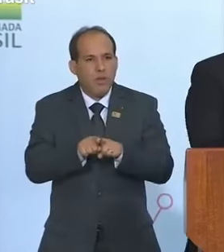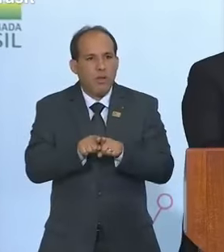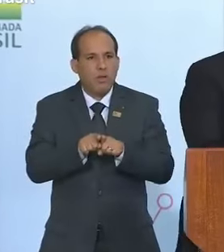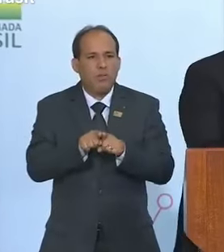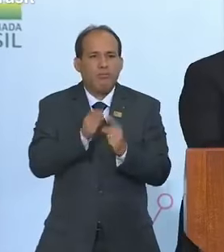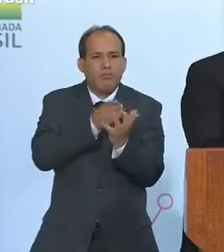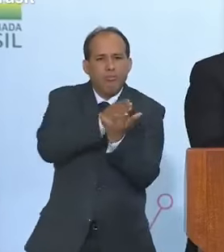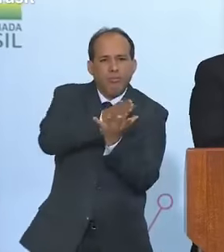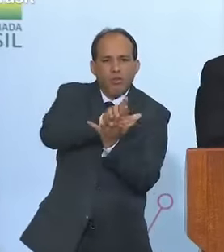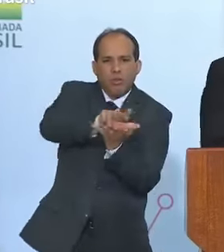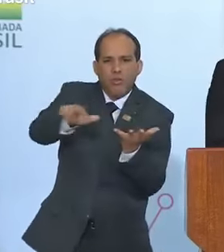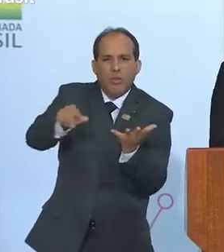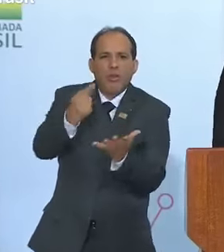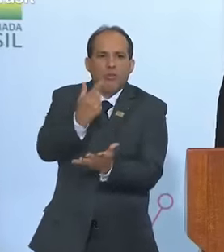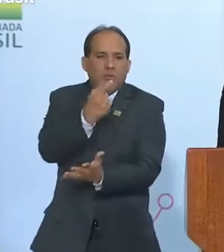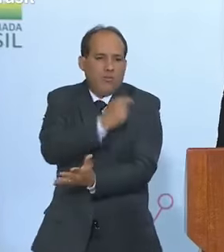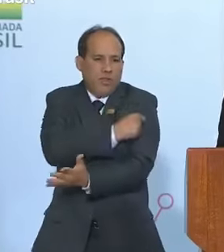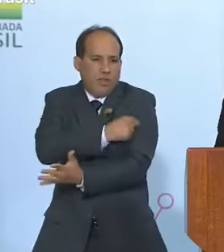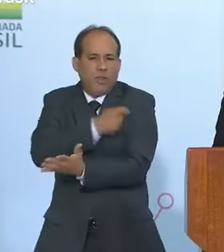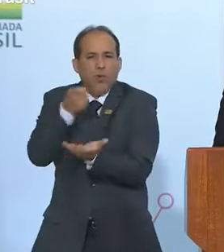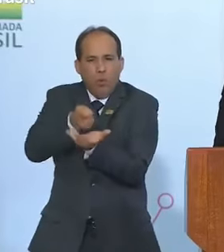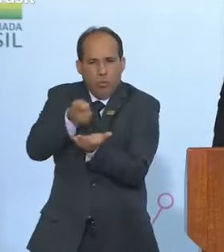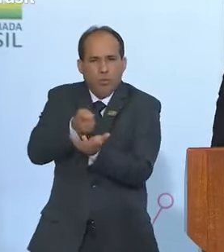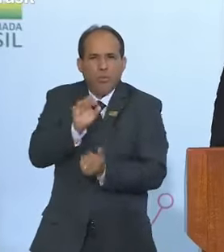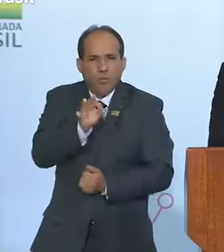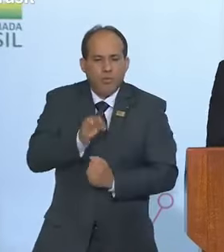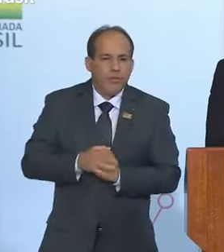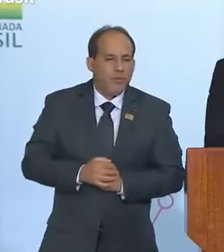possíveis vacinas obrigatórias.